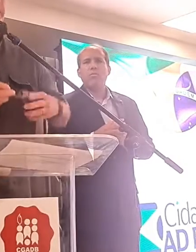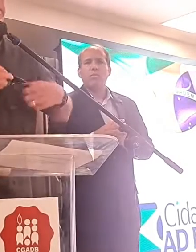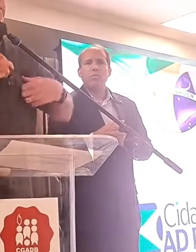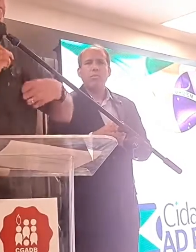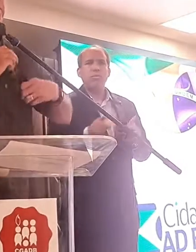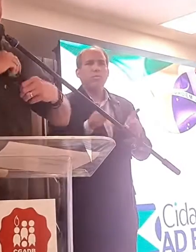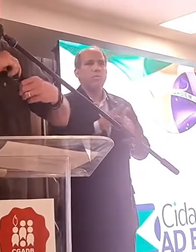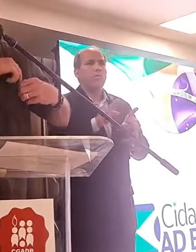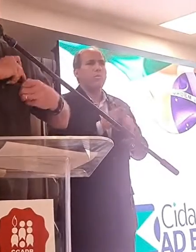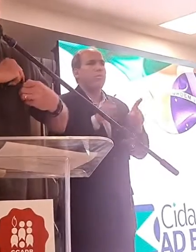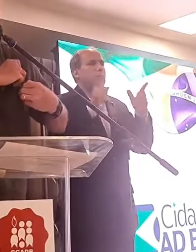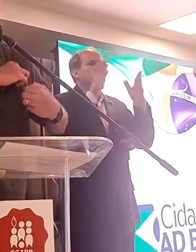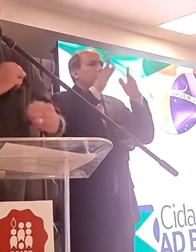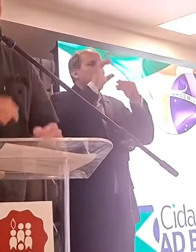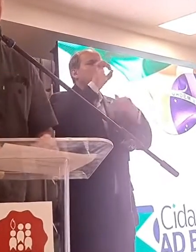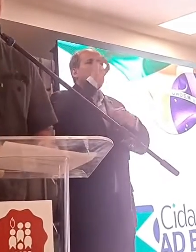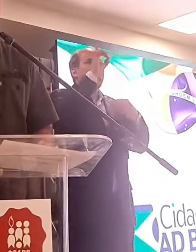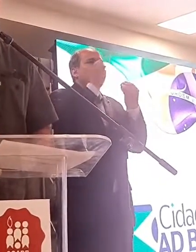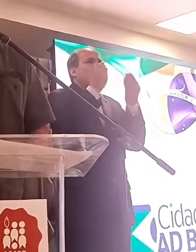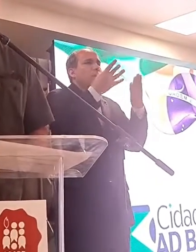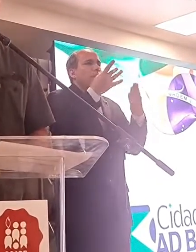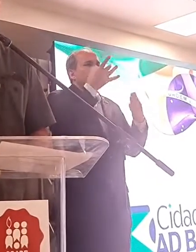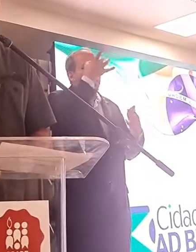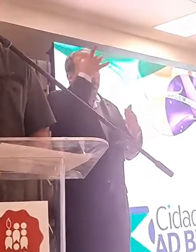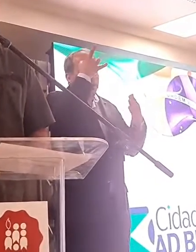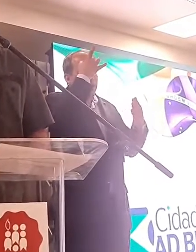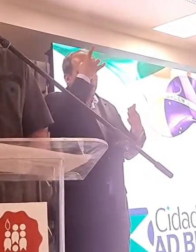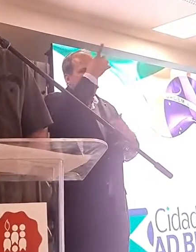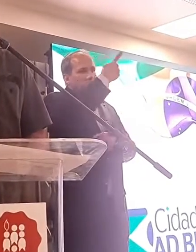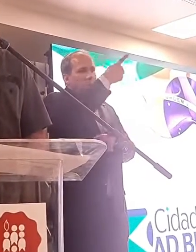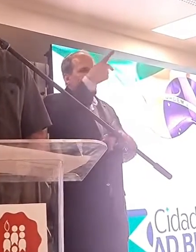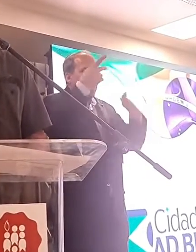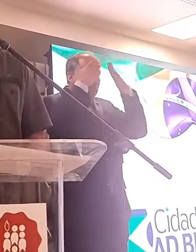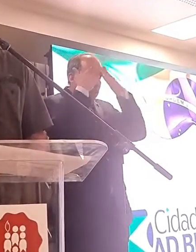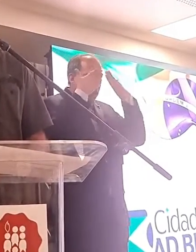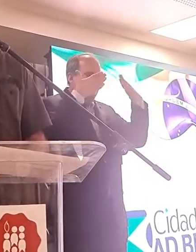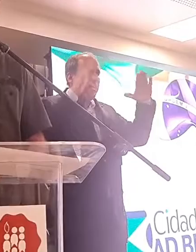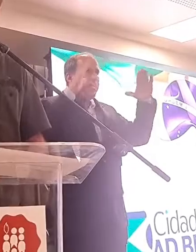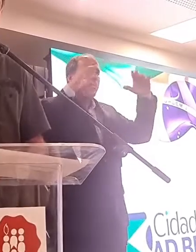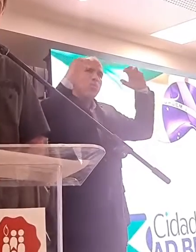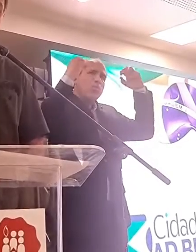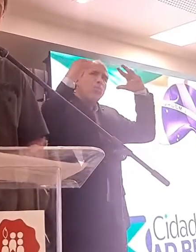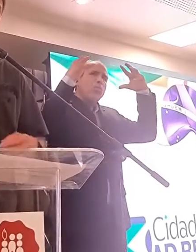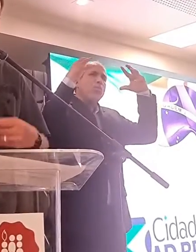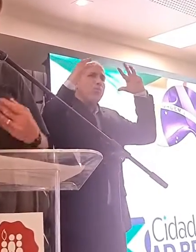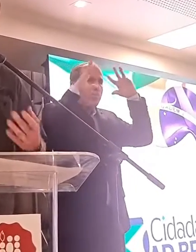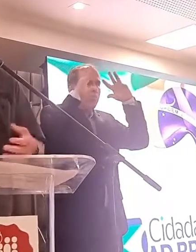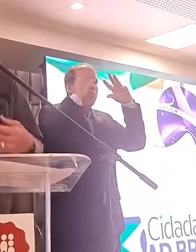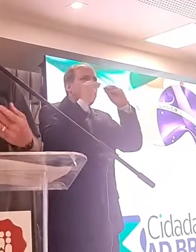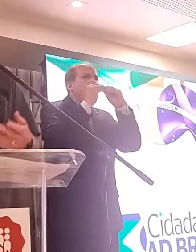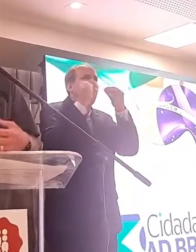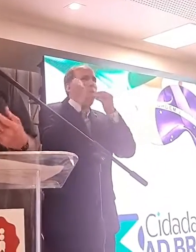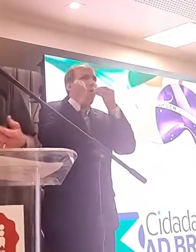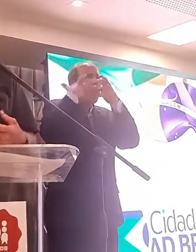eu peço a Deus que ilumine cada um de nós nesse dia, que cada um procure